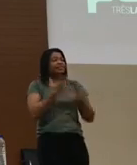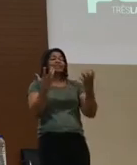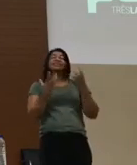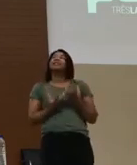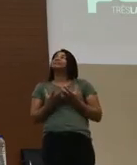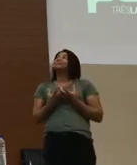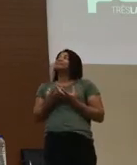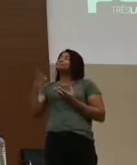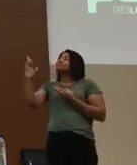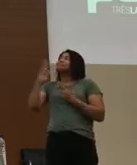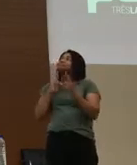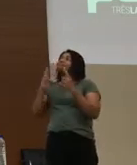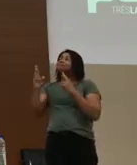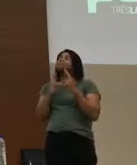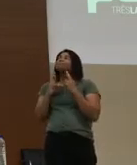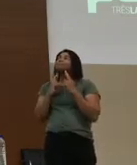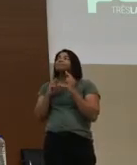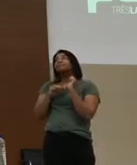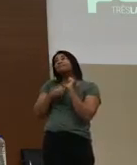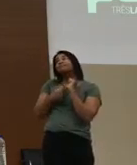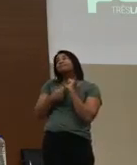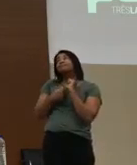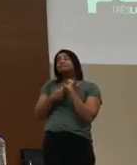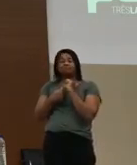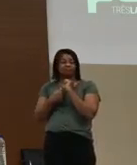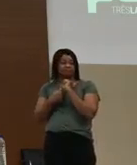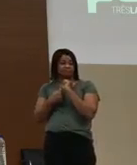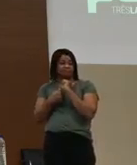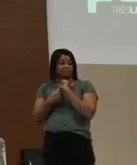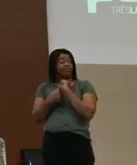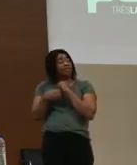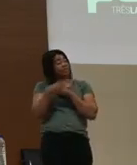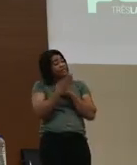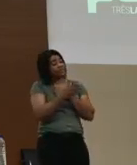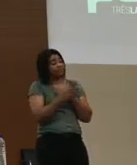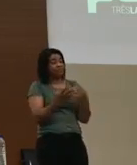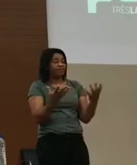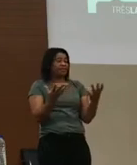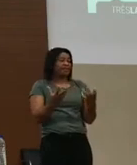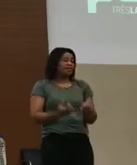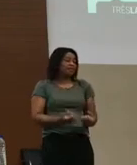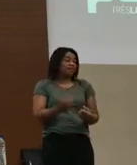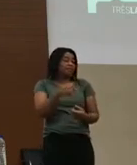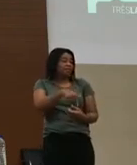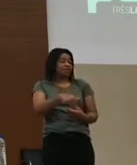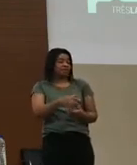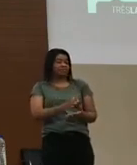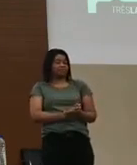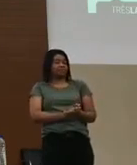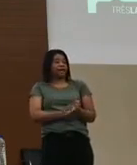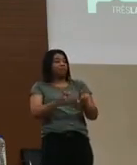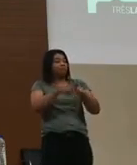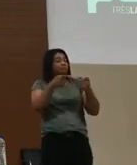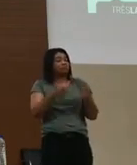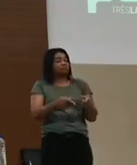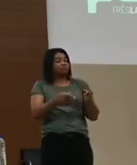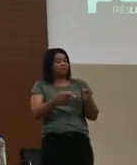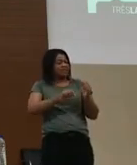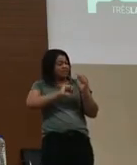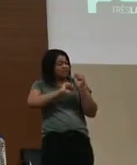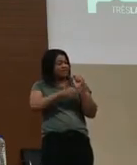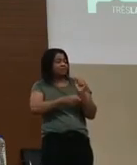orações, a gente quer chegar aqui e ter esse segredo, mas o maior segredo, você pode dizer essa